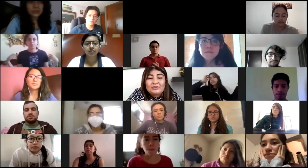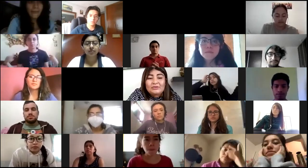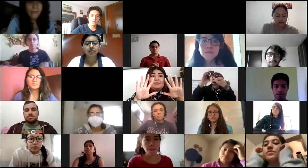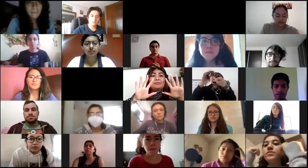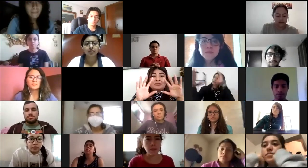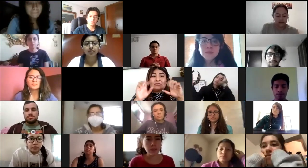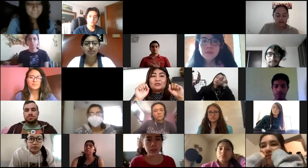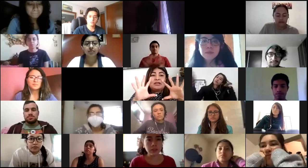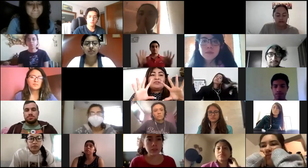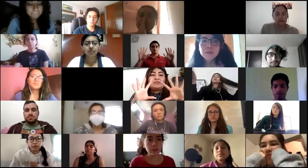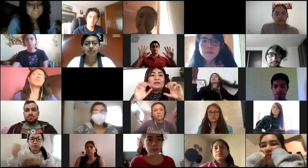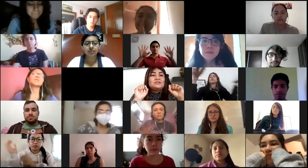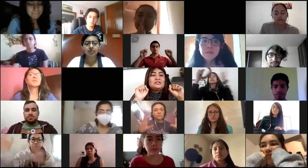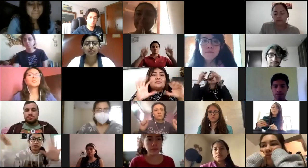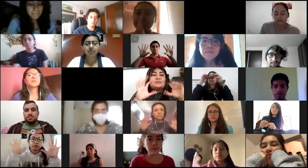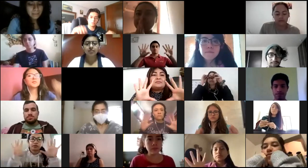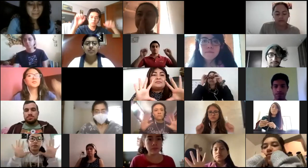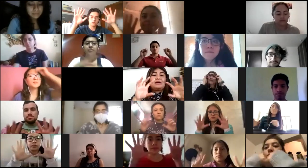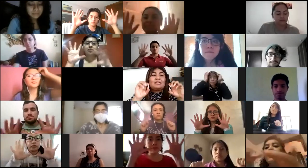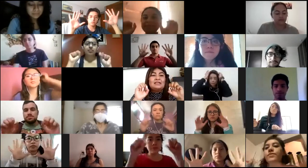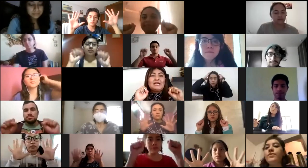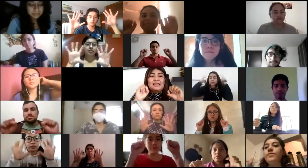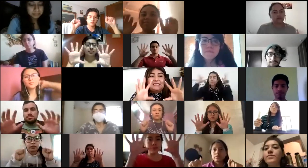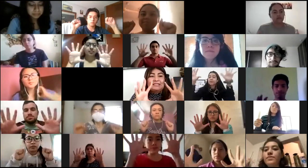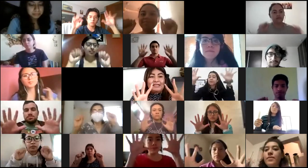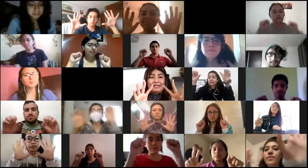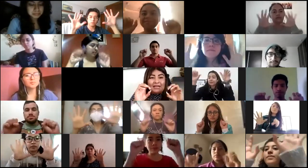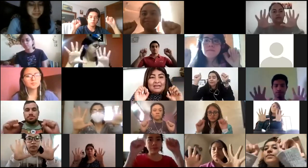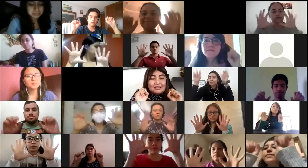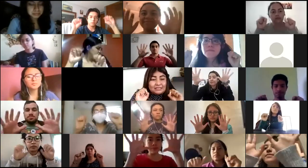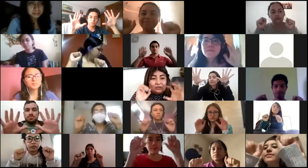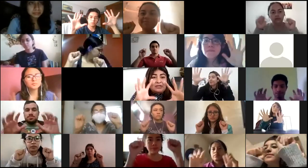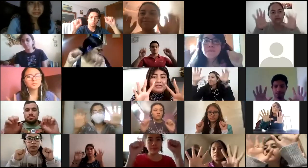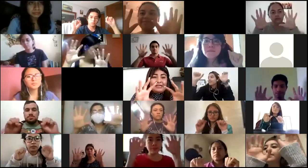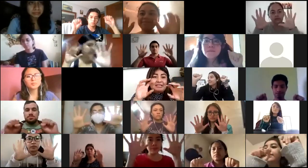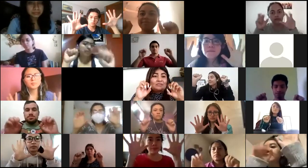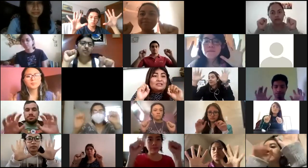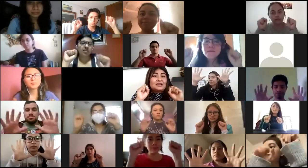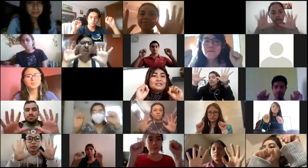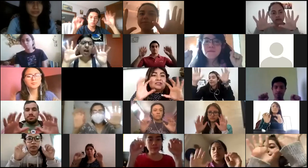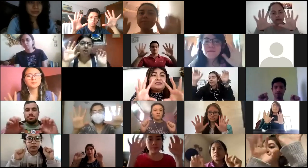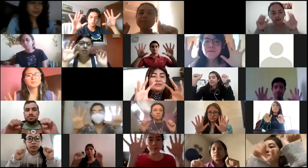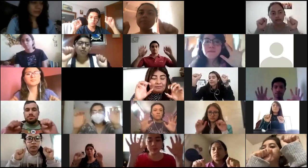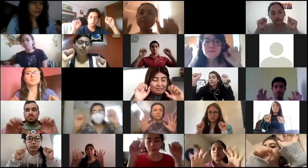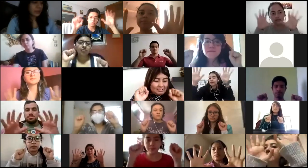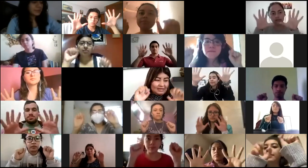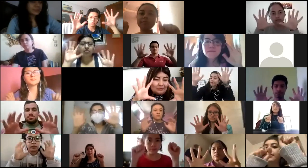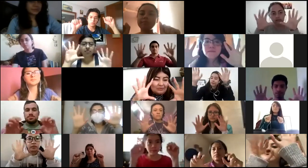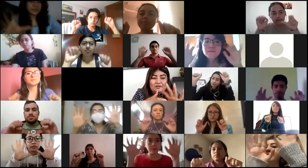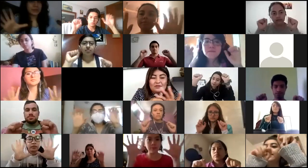que vamos a hacerlo con las dos manos y comenzamos a abrir y cerrar. Les recomiendo que al hacer estos ejercicios, si tengamos,